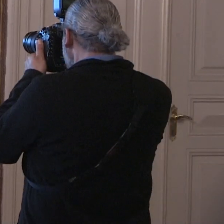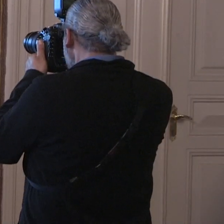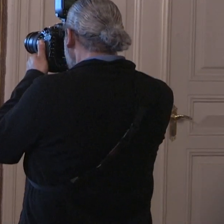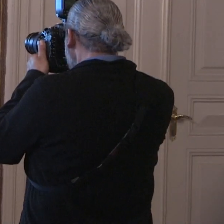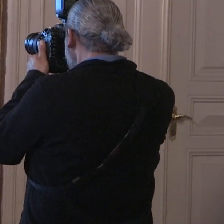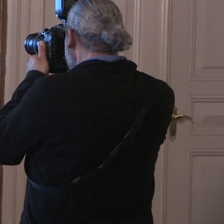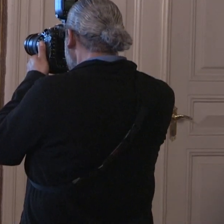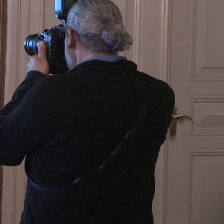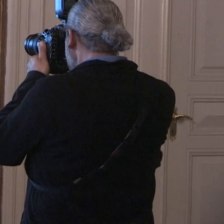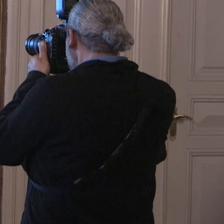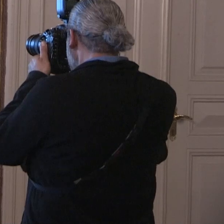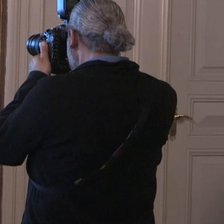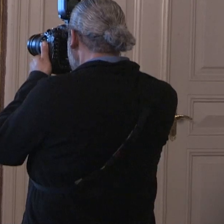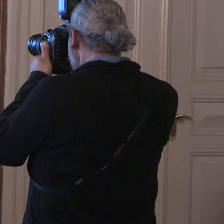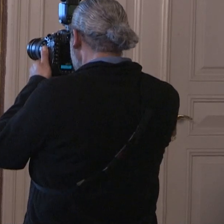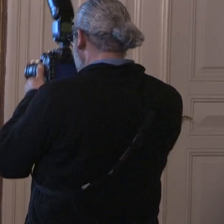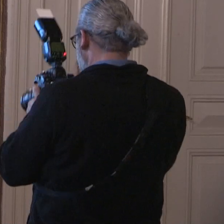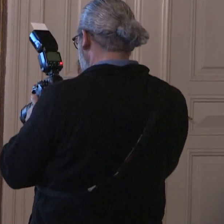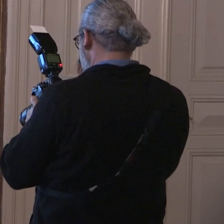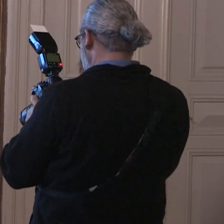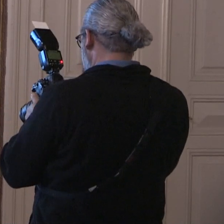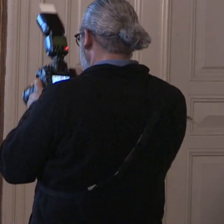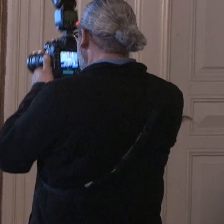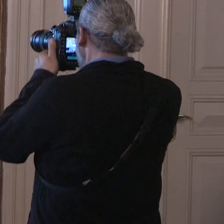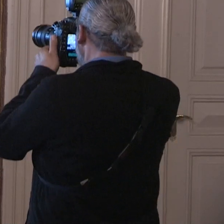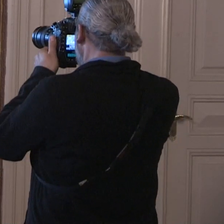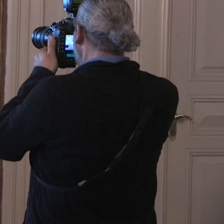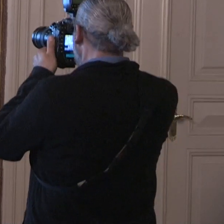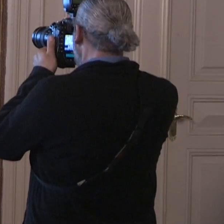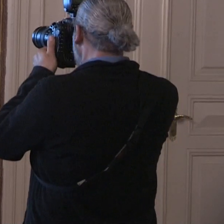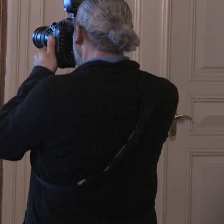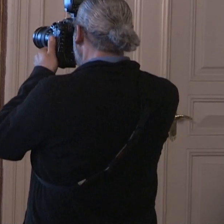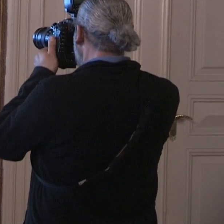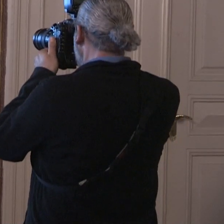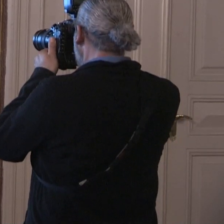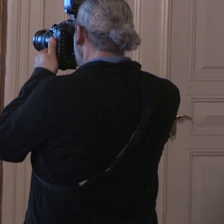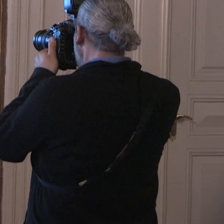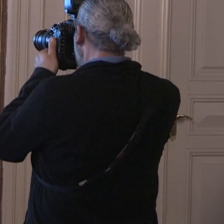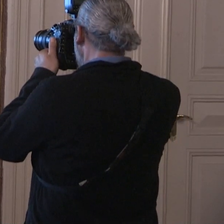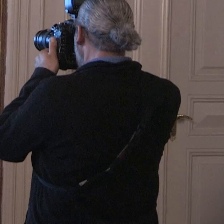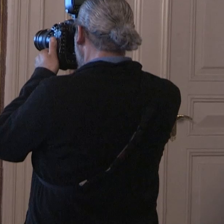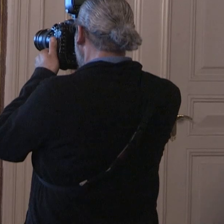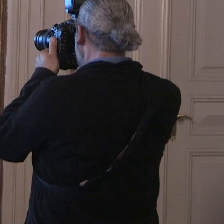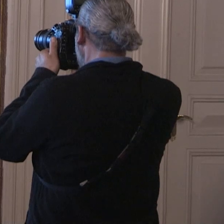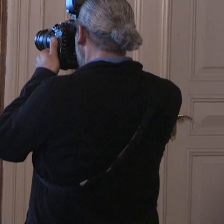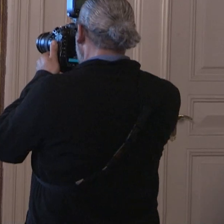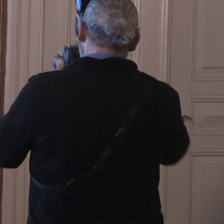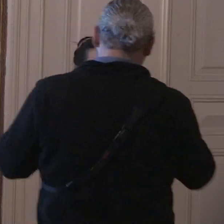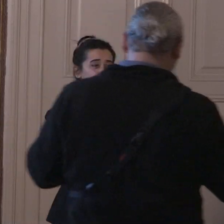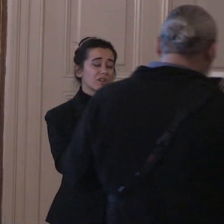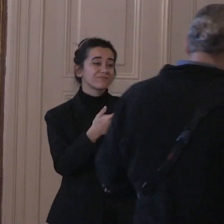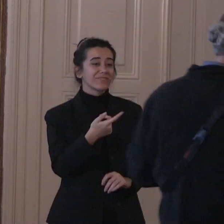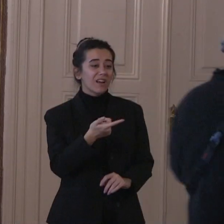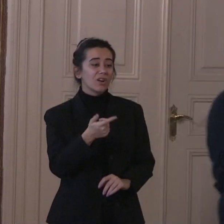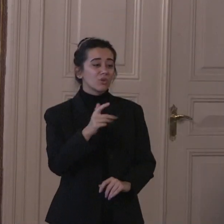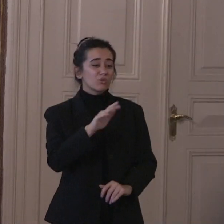İstanbul'da geliyorum ama bir de Eskiden şöyle derlerdi, üniversitede hocalarla